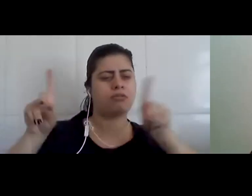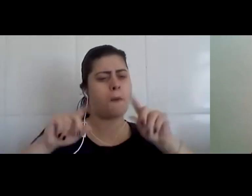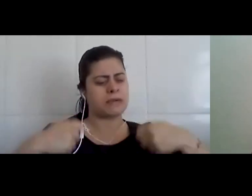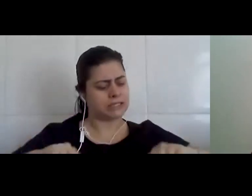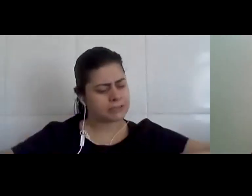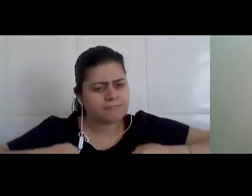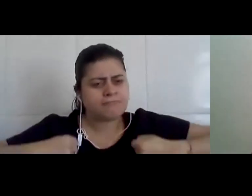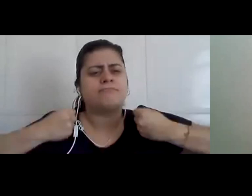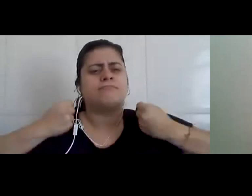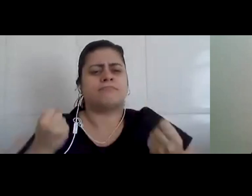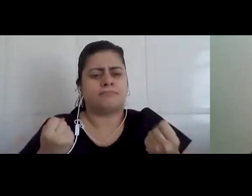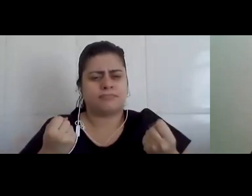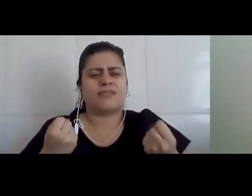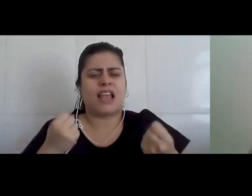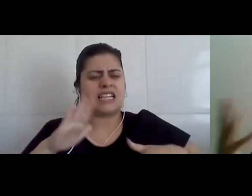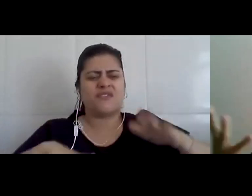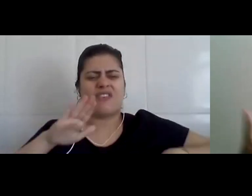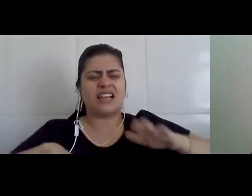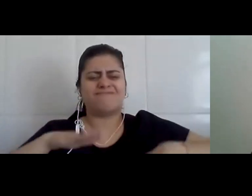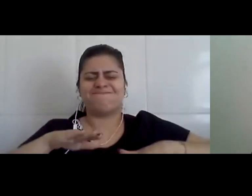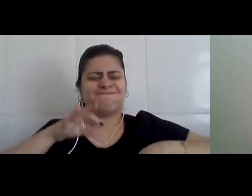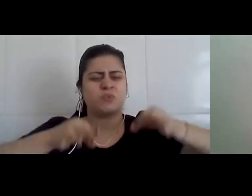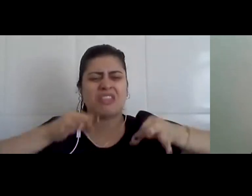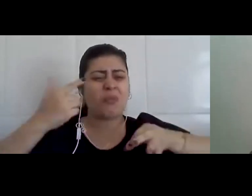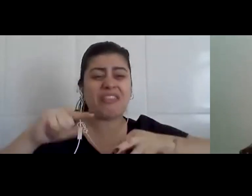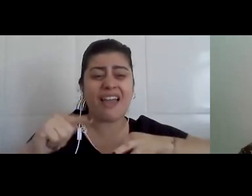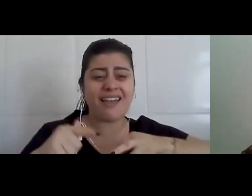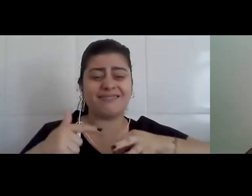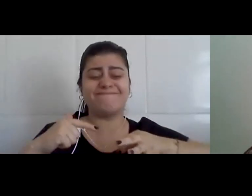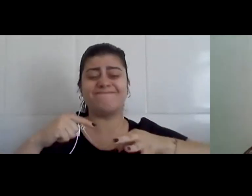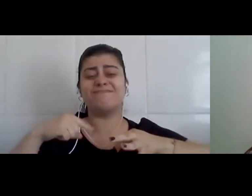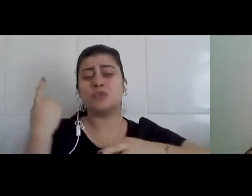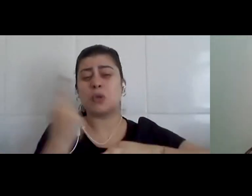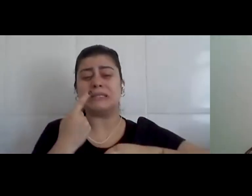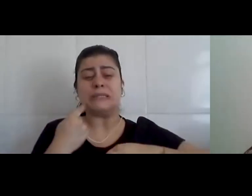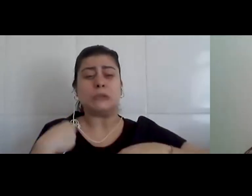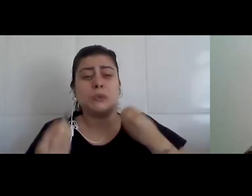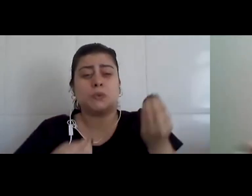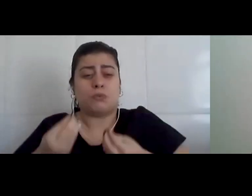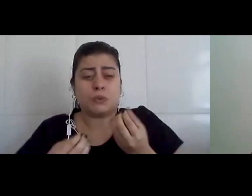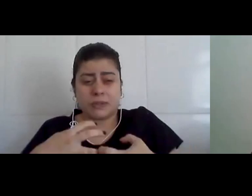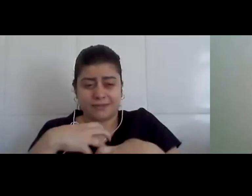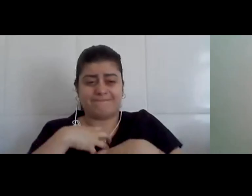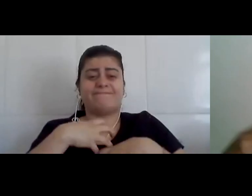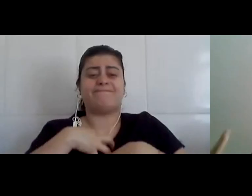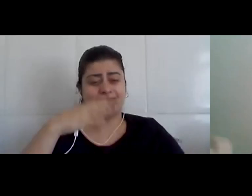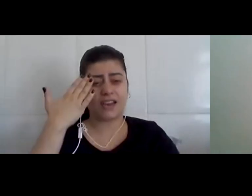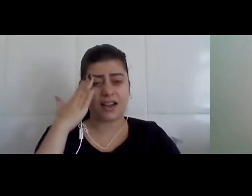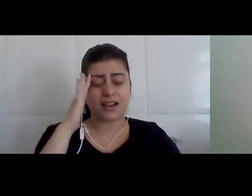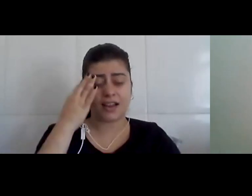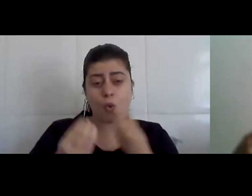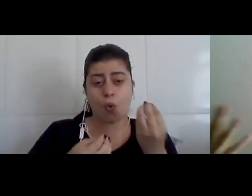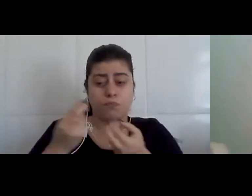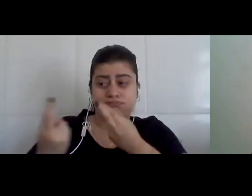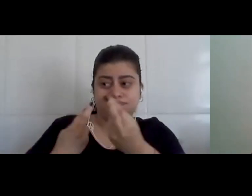as perversidades, né, os saques que a gente está atravessando no Brasil hoje, entender, né, as relações,